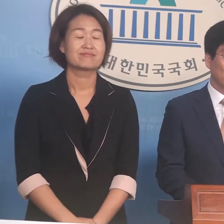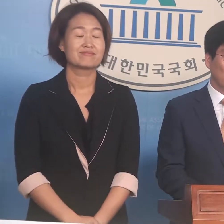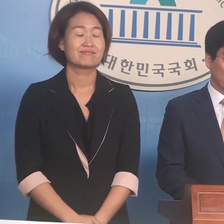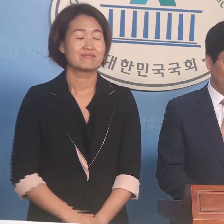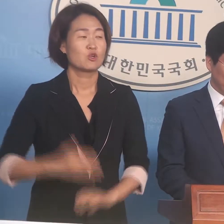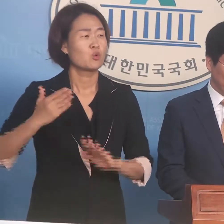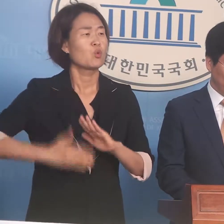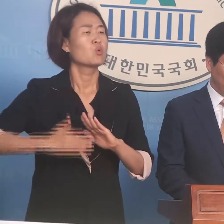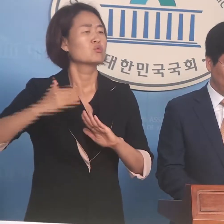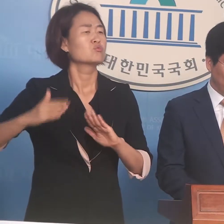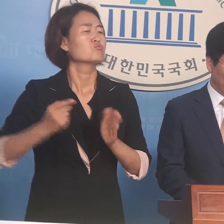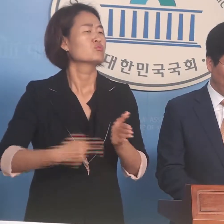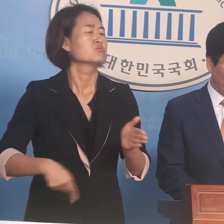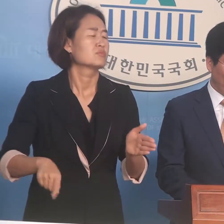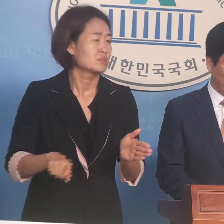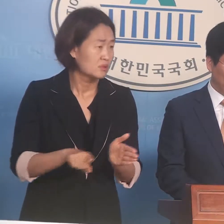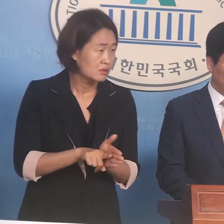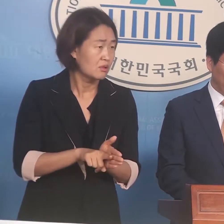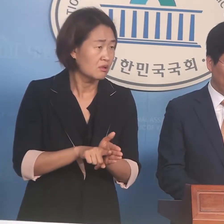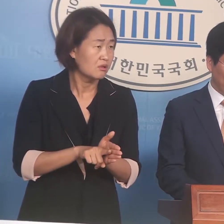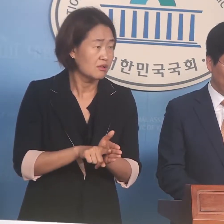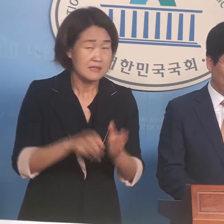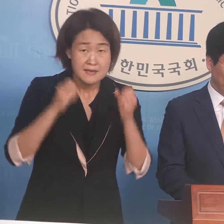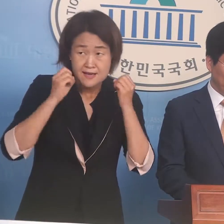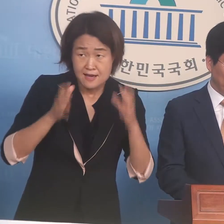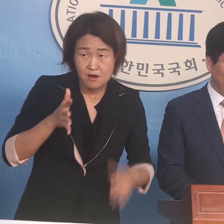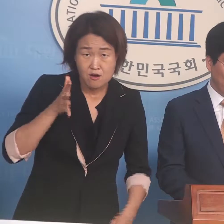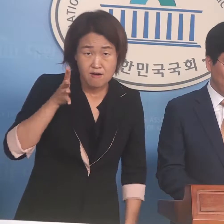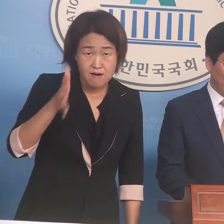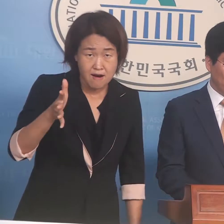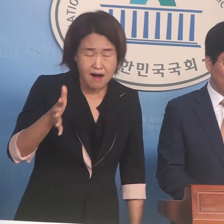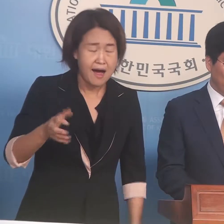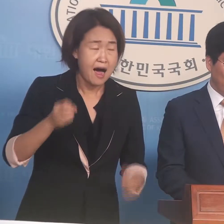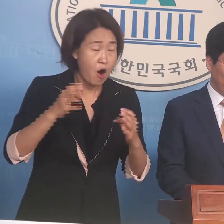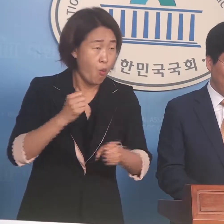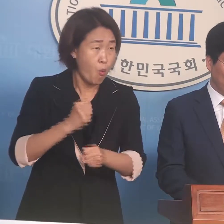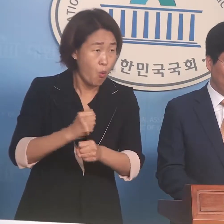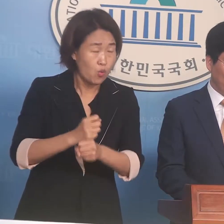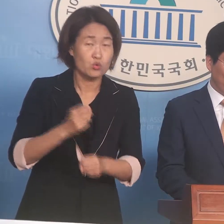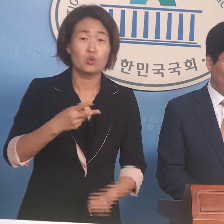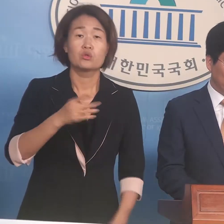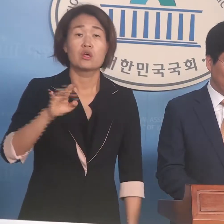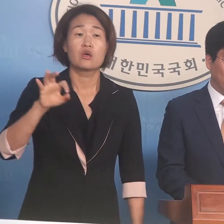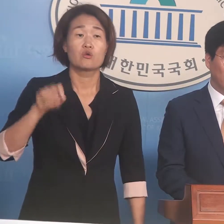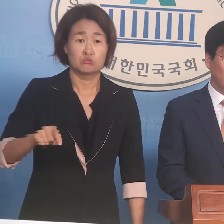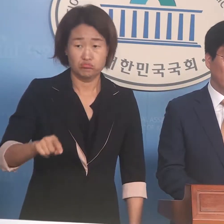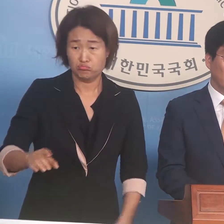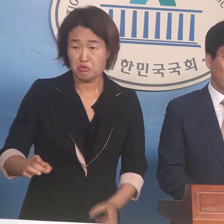거래 공정화를 위해서 대리점 거래과를 신설한 점, 그리고 대우조선해양 하도급법 위반